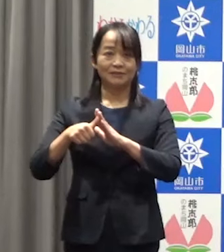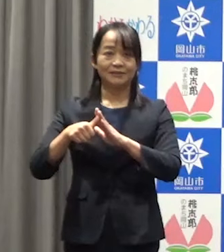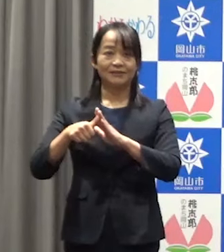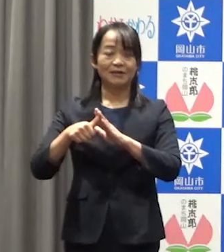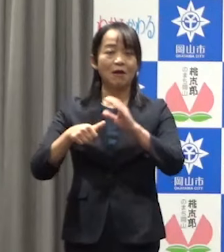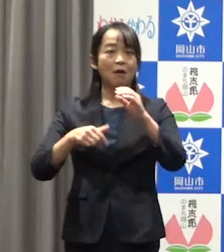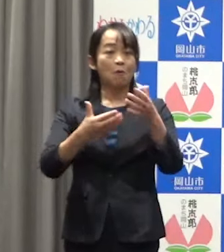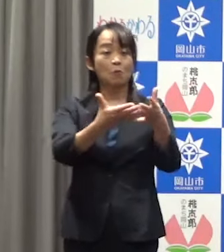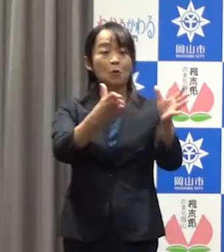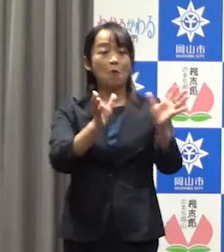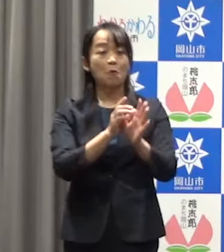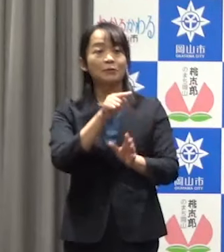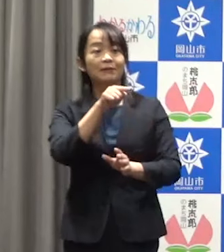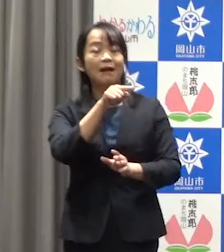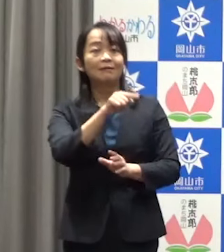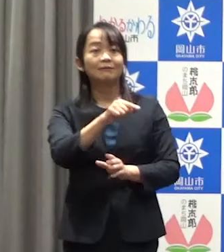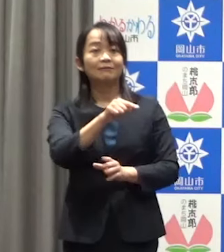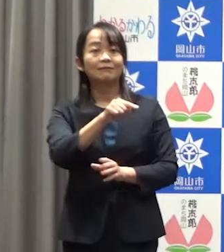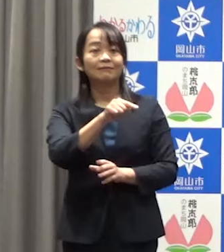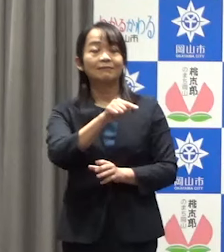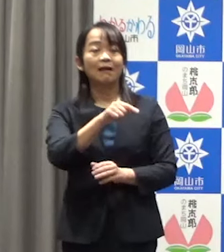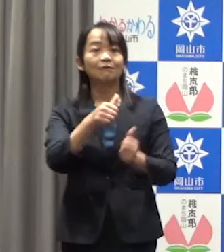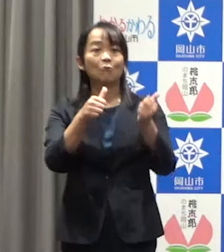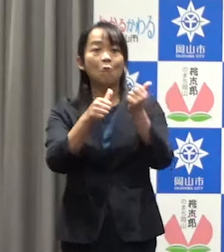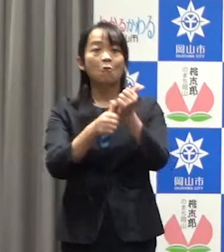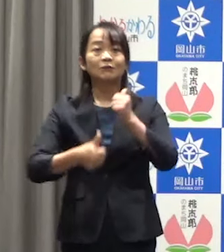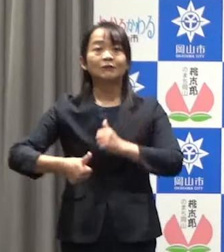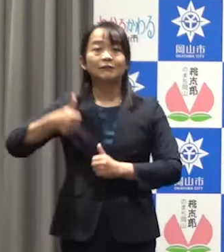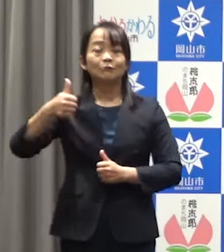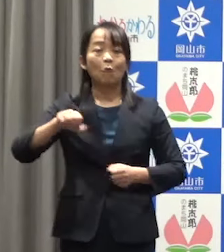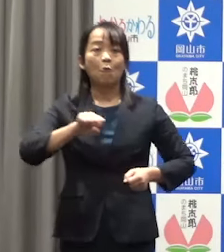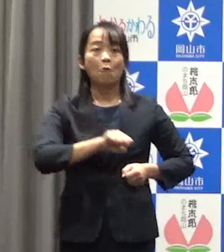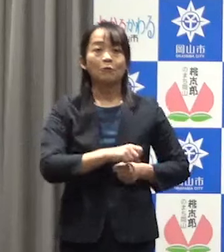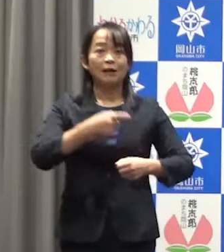OECD の次長の竹内さんが